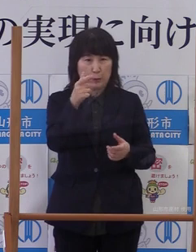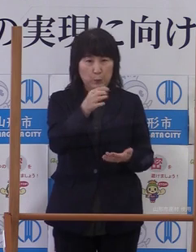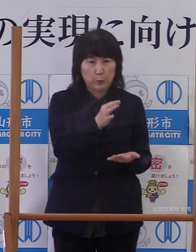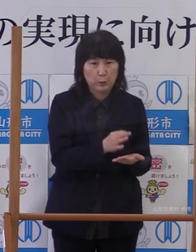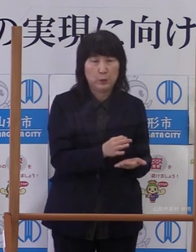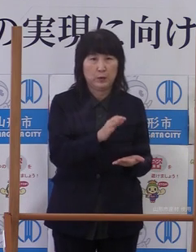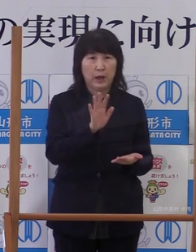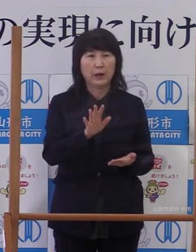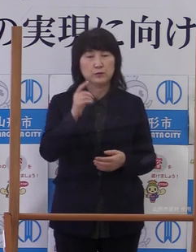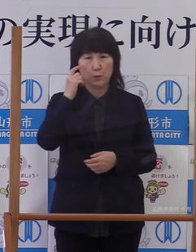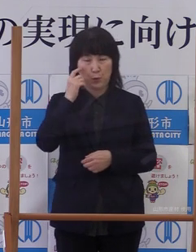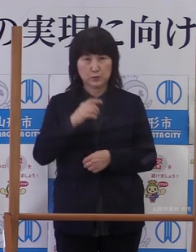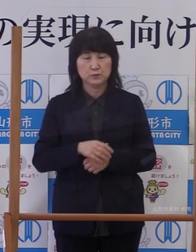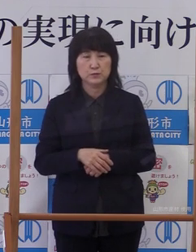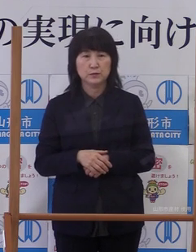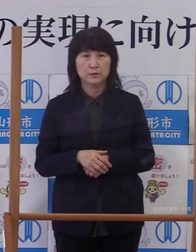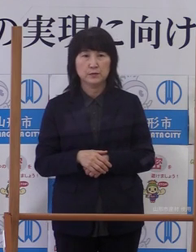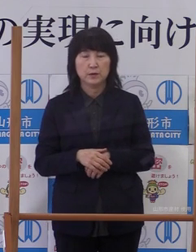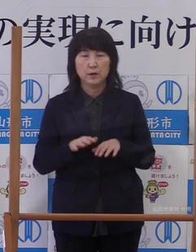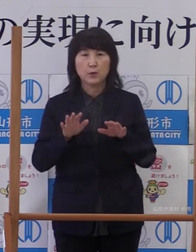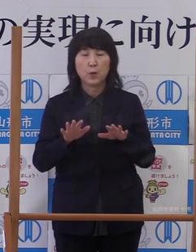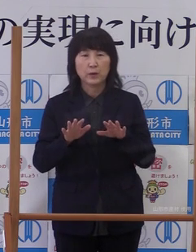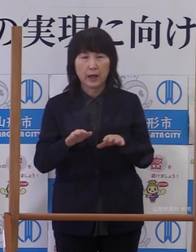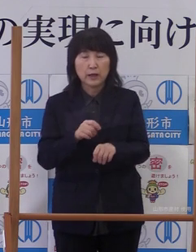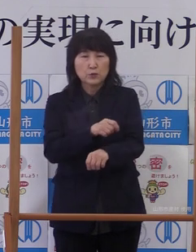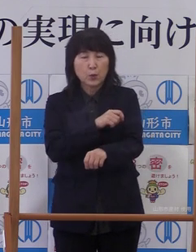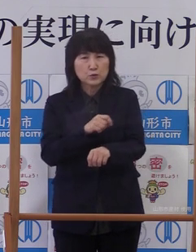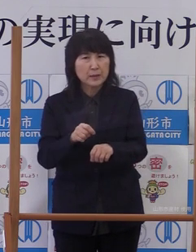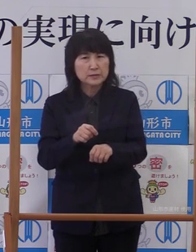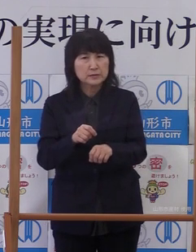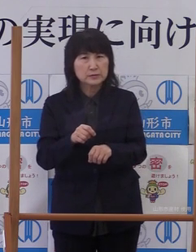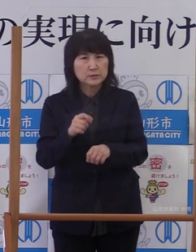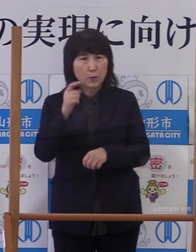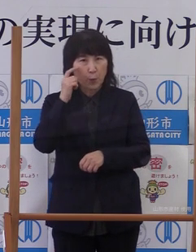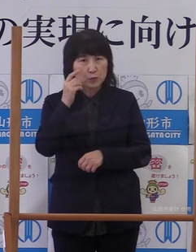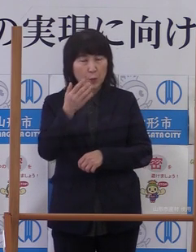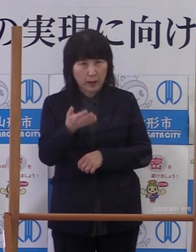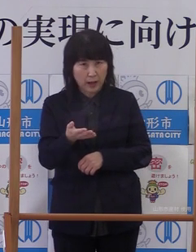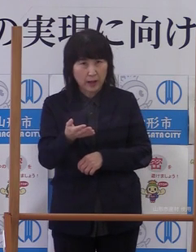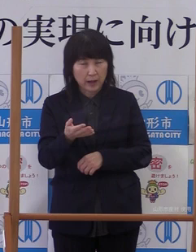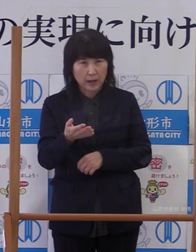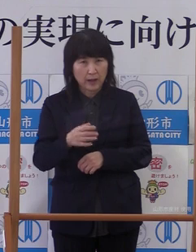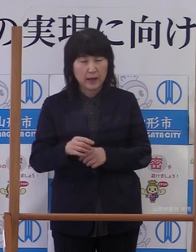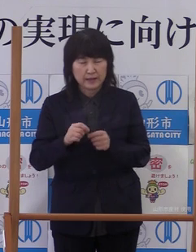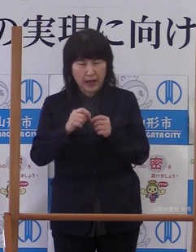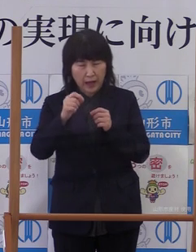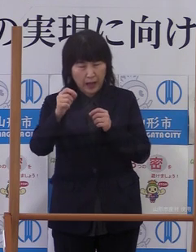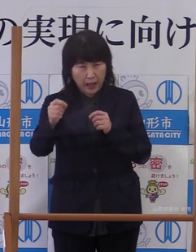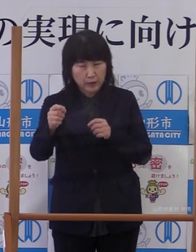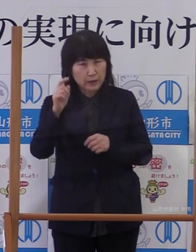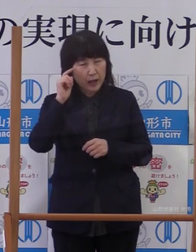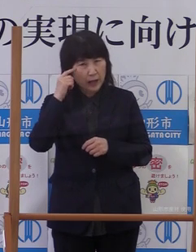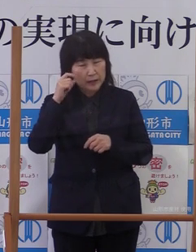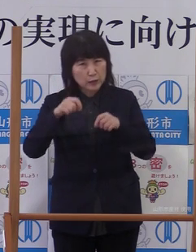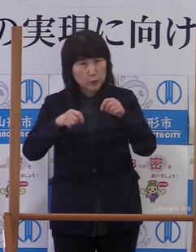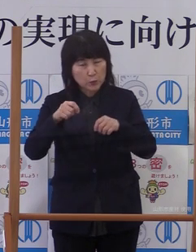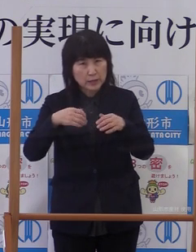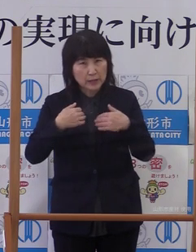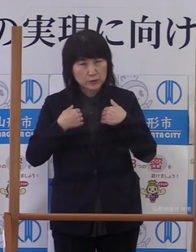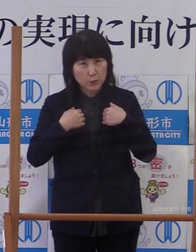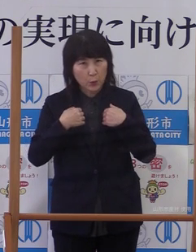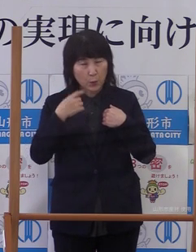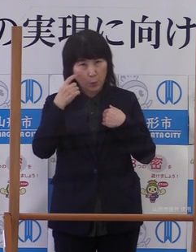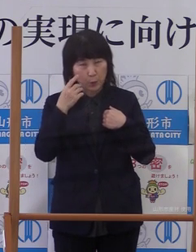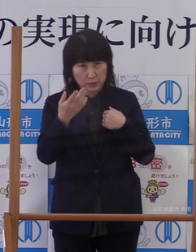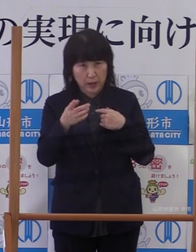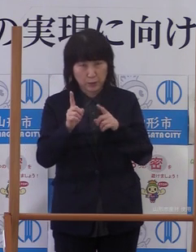。今回を特別なものと見ているのか、それとも長い目で見て調整が必要だというふうに思っているのか、